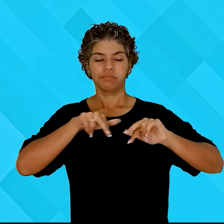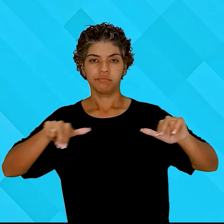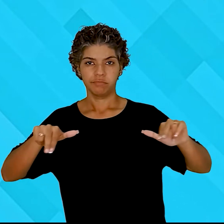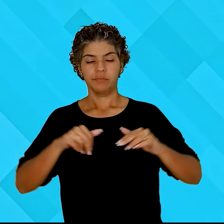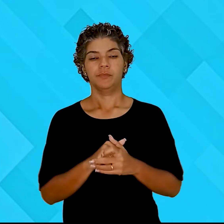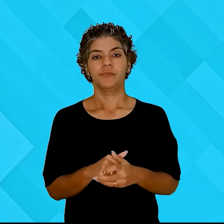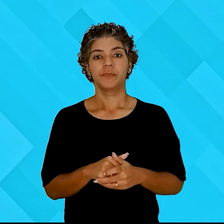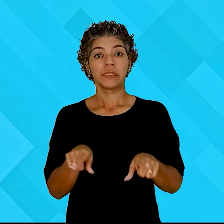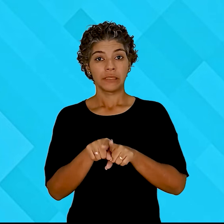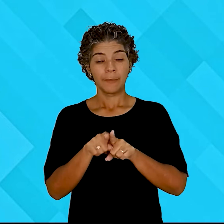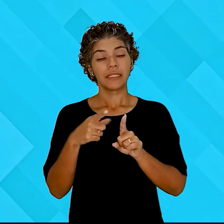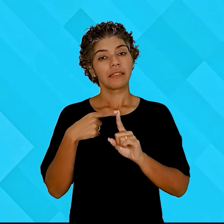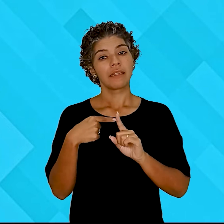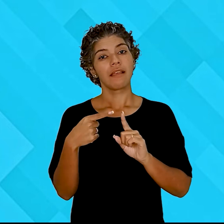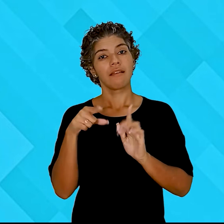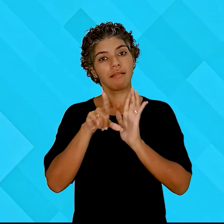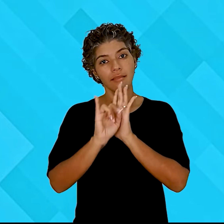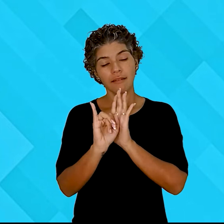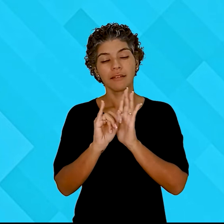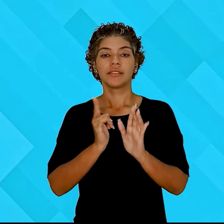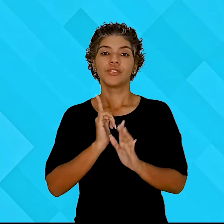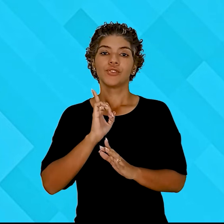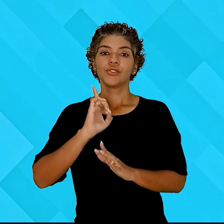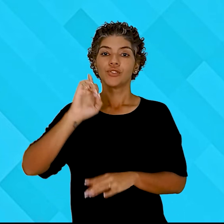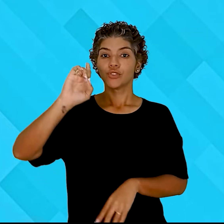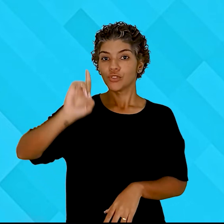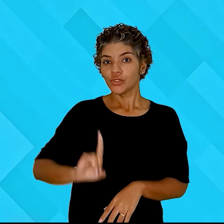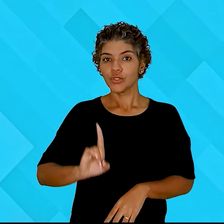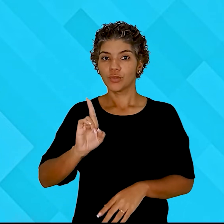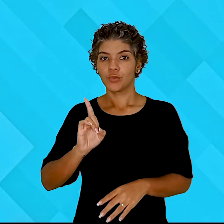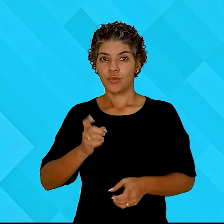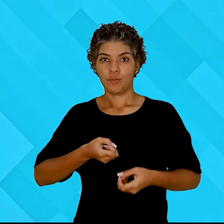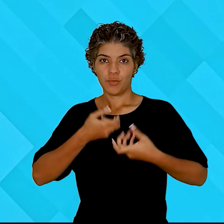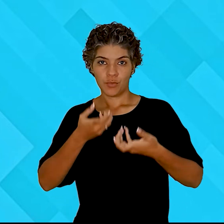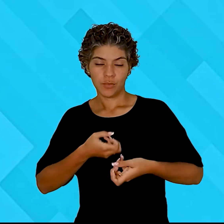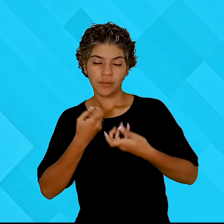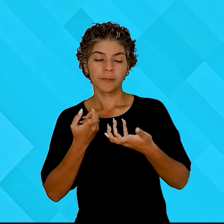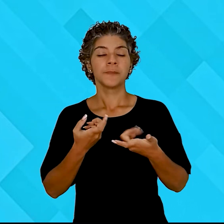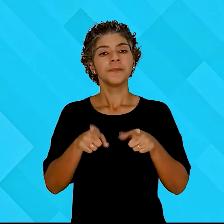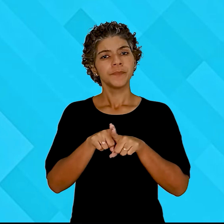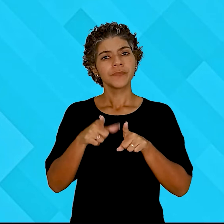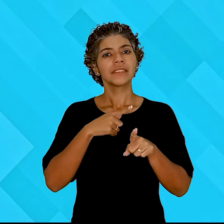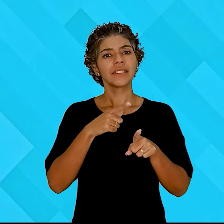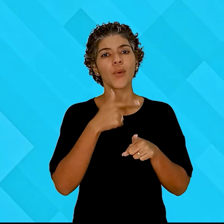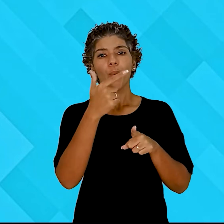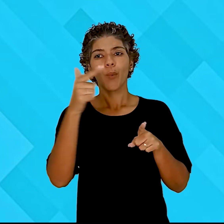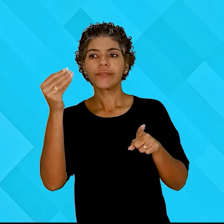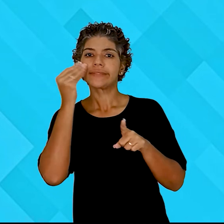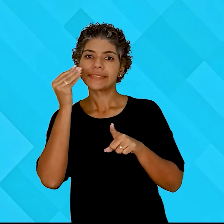Dentro dessa lei, a gente tem a regulamentação da profissão de diretor de produção, e a gente tem uma série de outras tentativas de regulamentação da